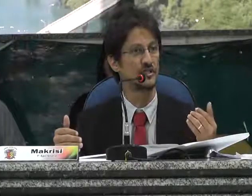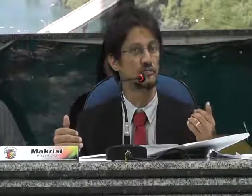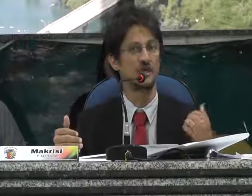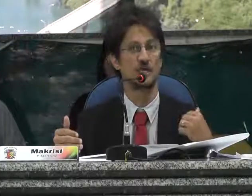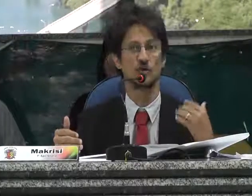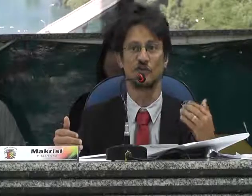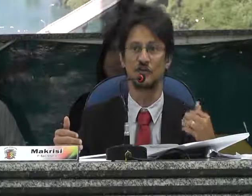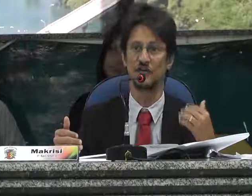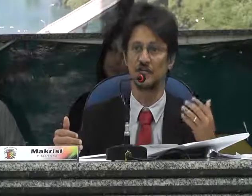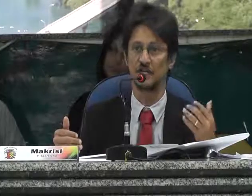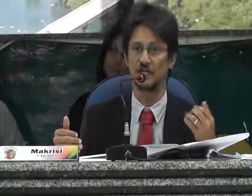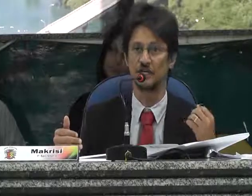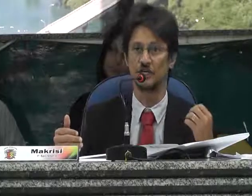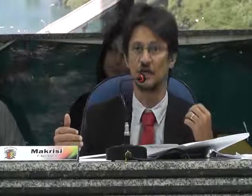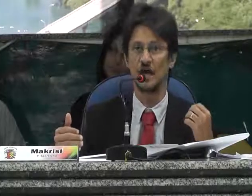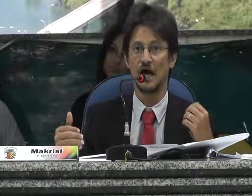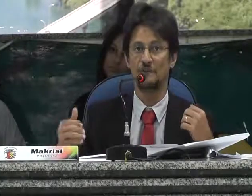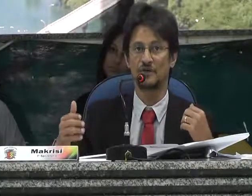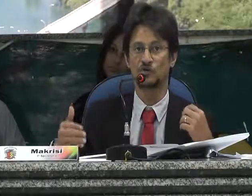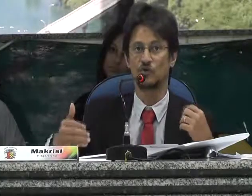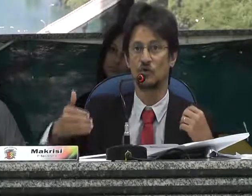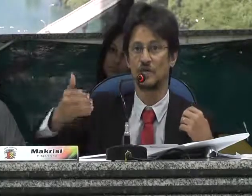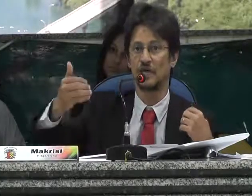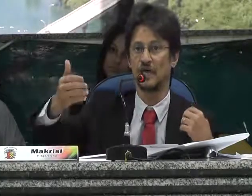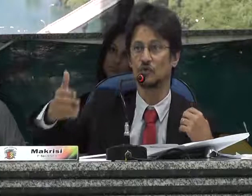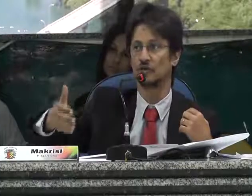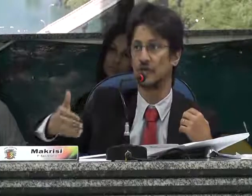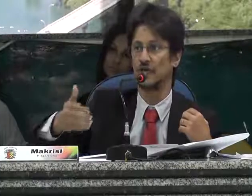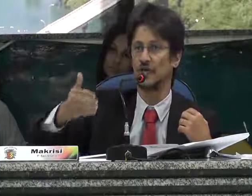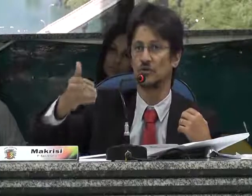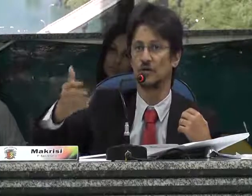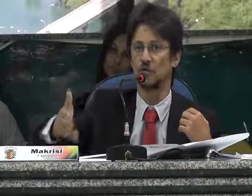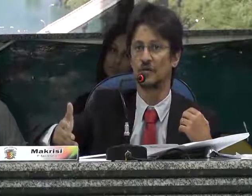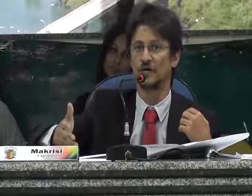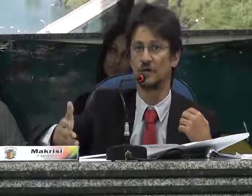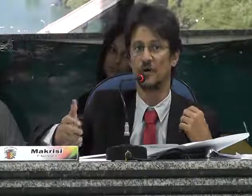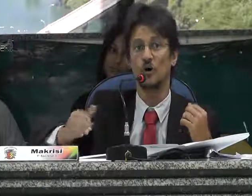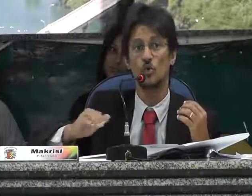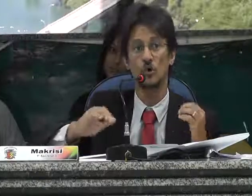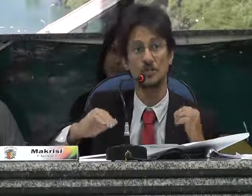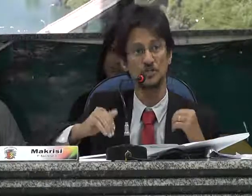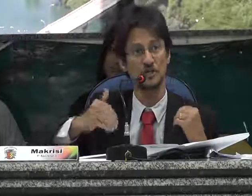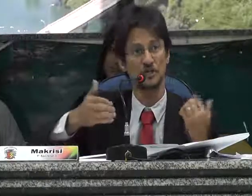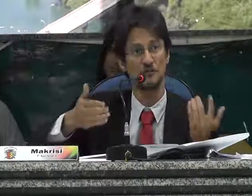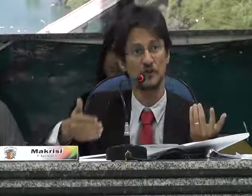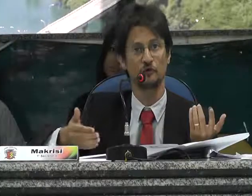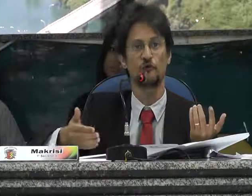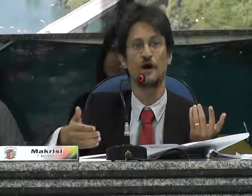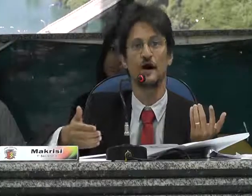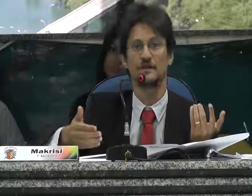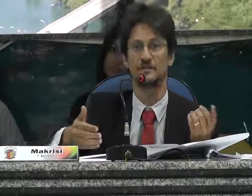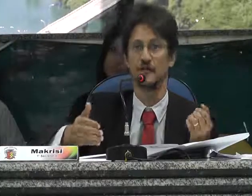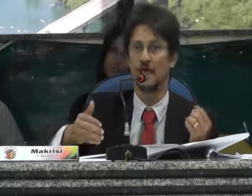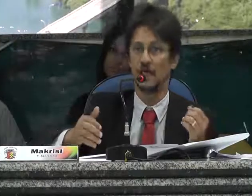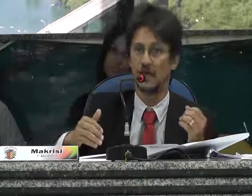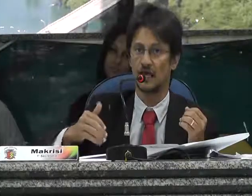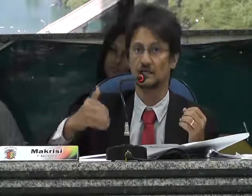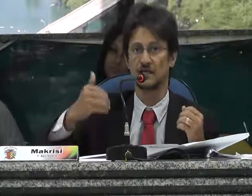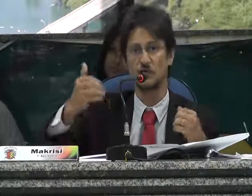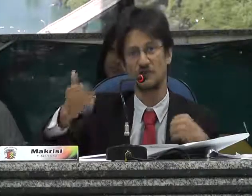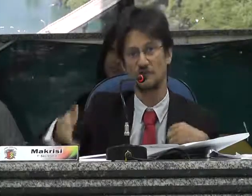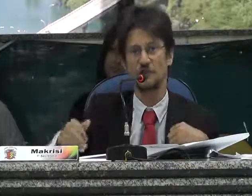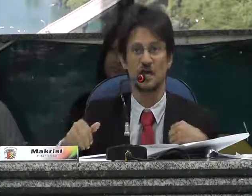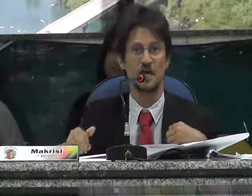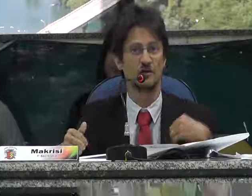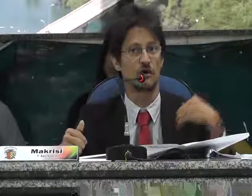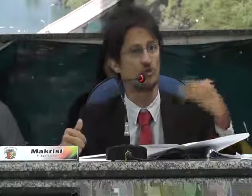não respeita, ofende, agride a pessoa que é do terreiro ou da Umbanda. Quando a gente também o faz em relação